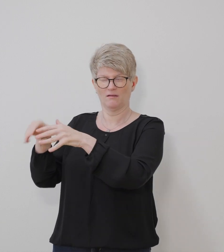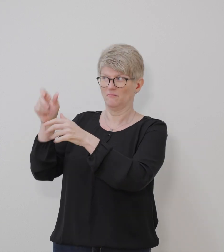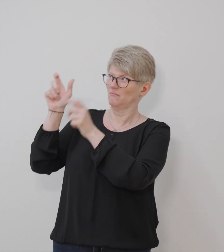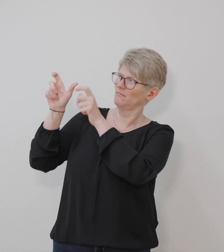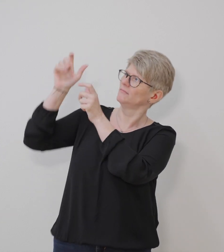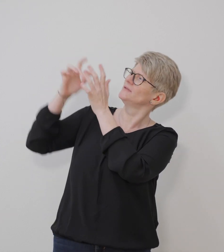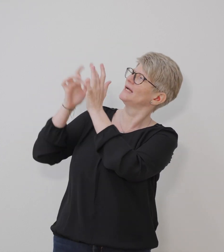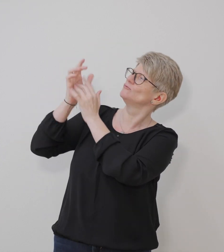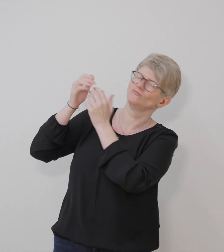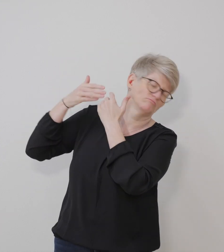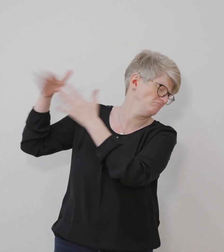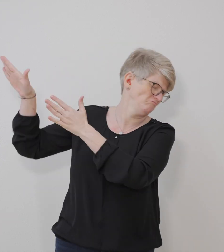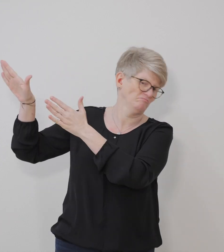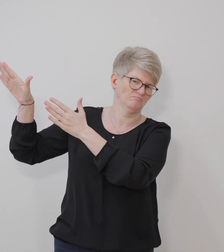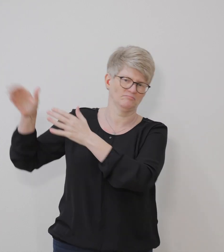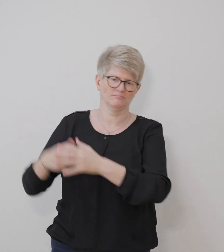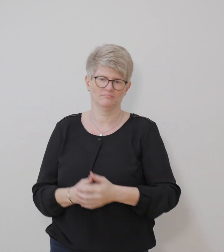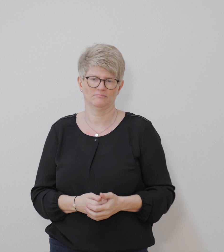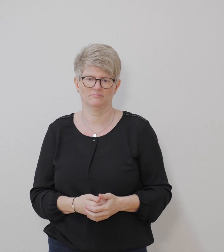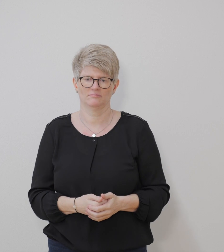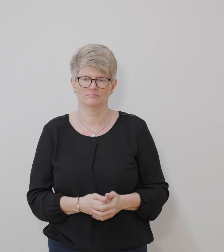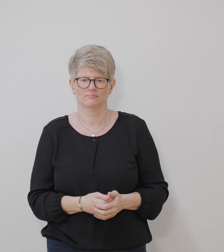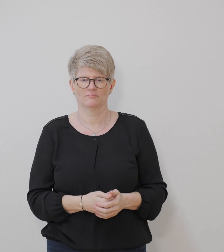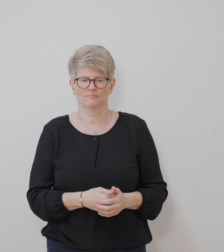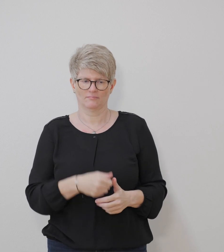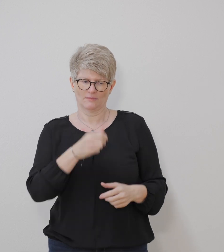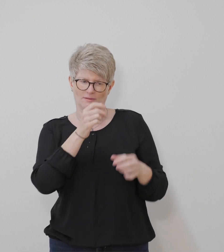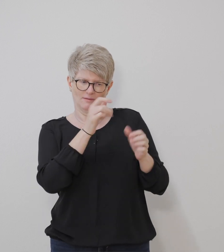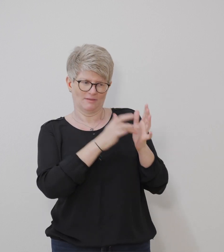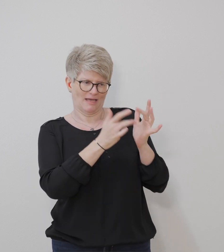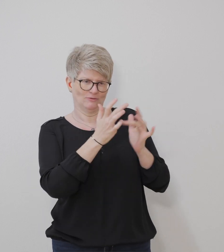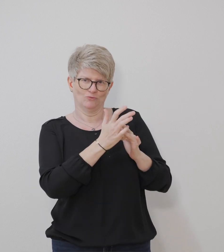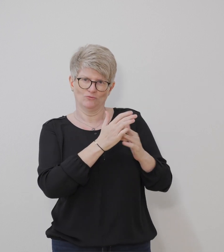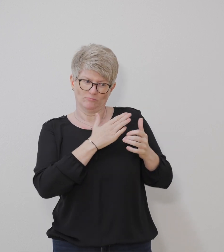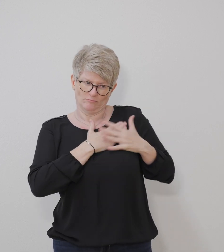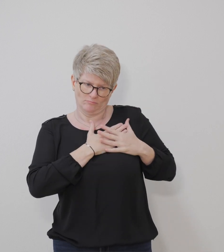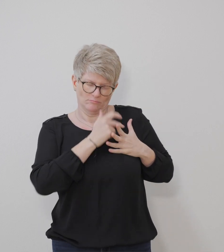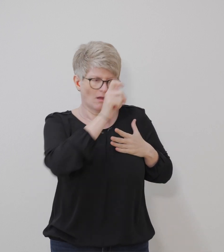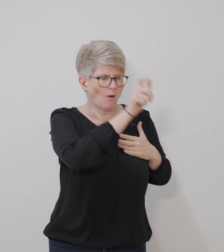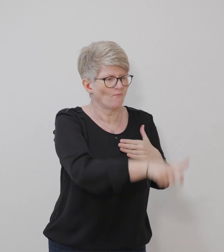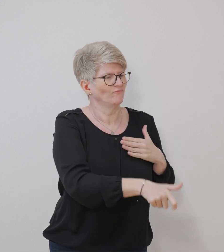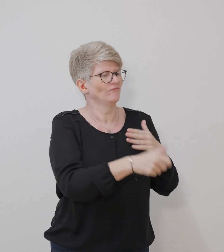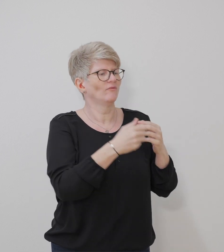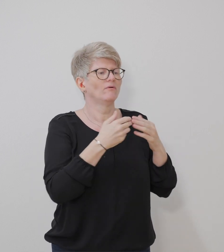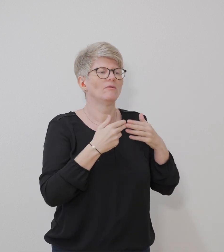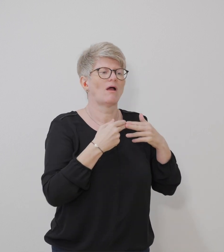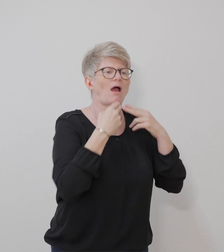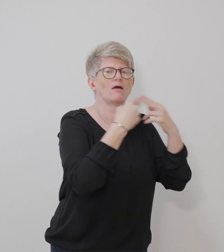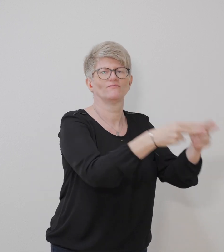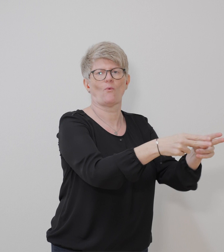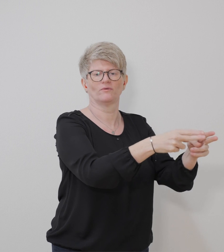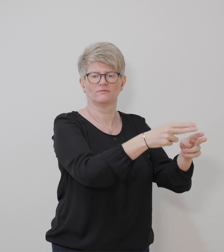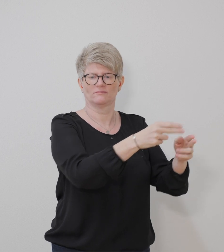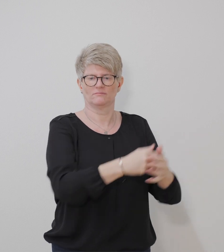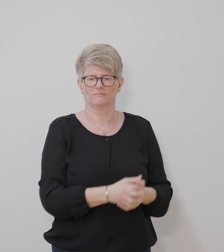des Menschen antwortet Jesus mit Liebe. Indem er das Kreuz auf sich nimmt, umarmt er die ganze